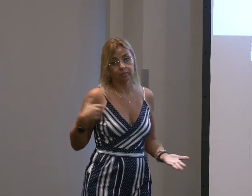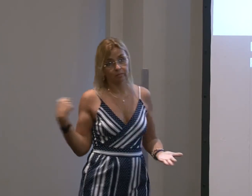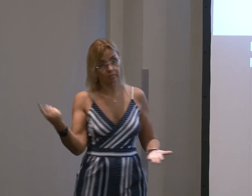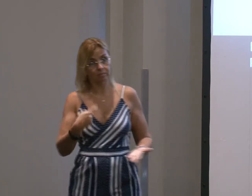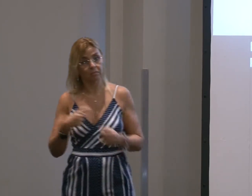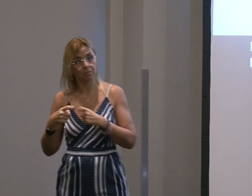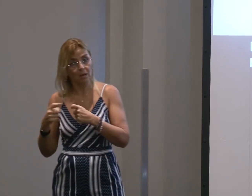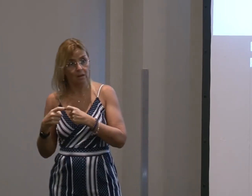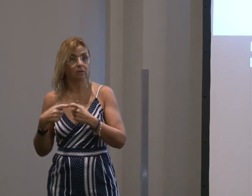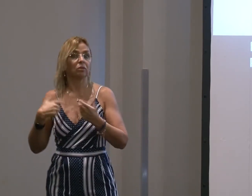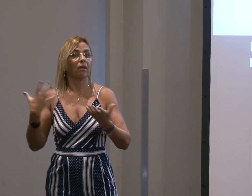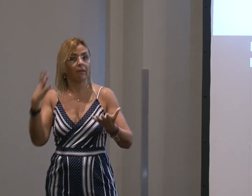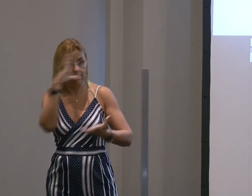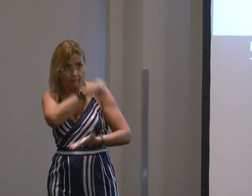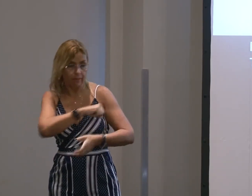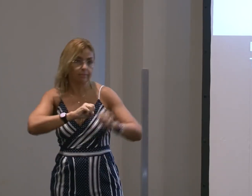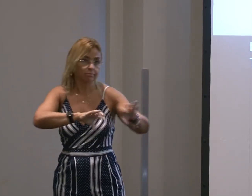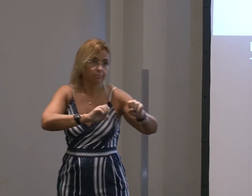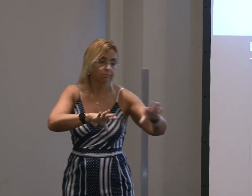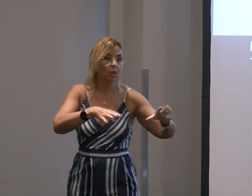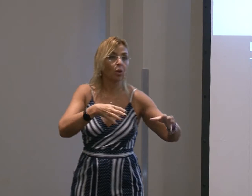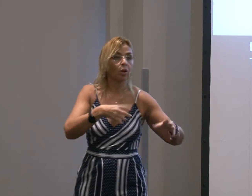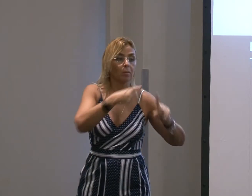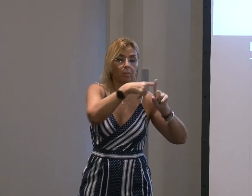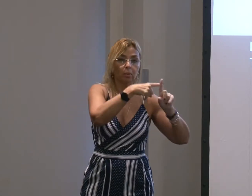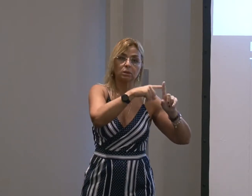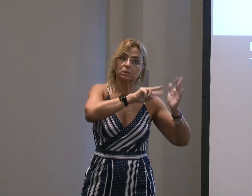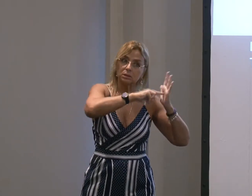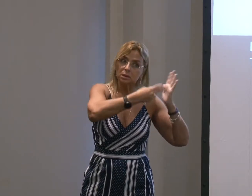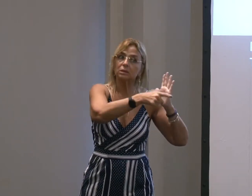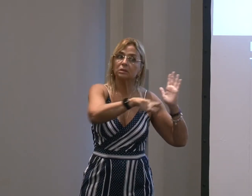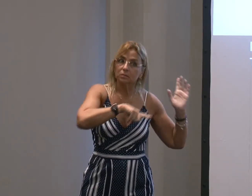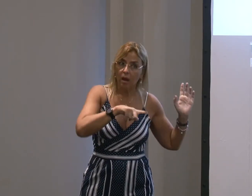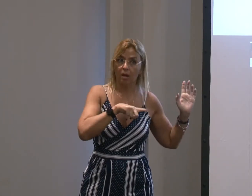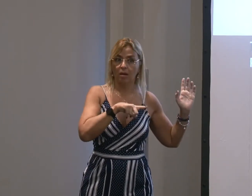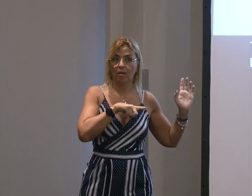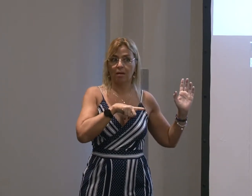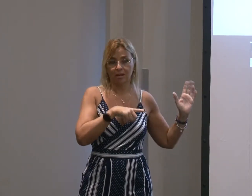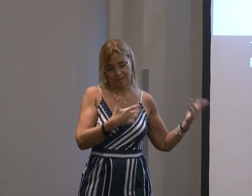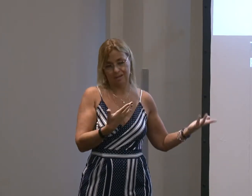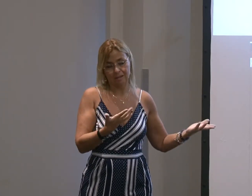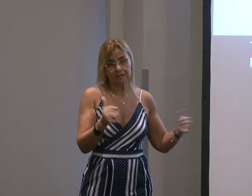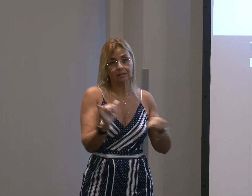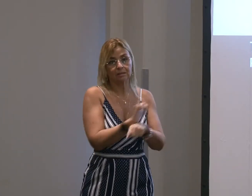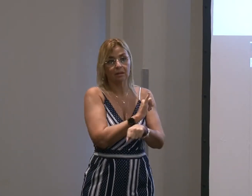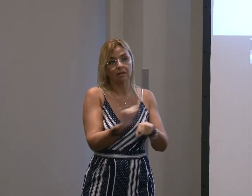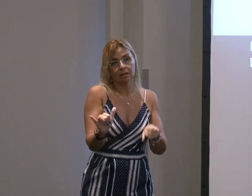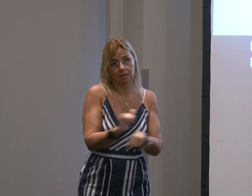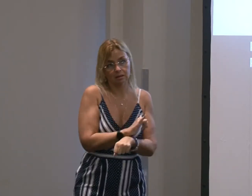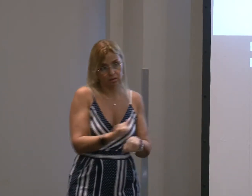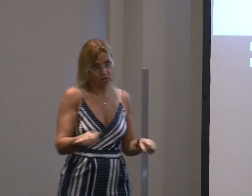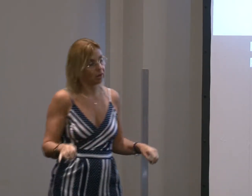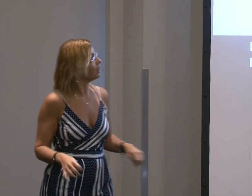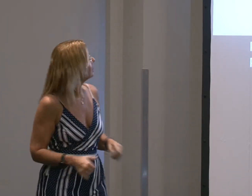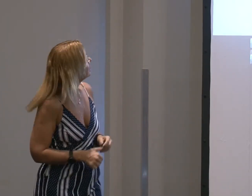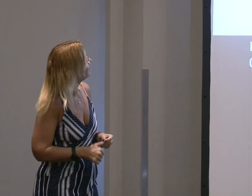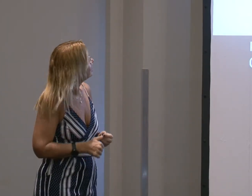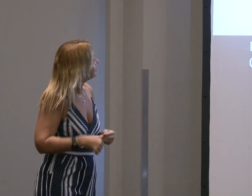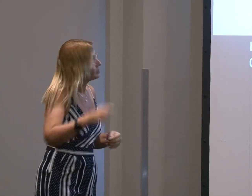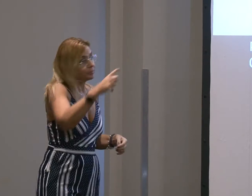do exame significava que ele tinha, e ele apresentava o vírus. Então é importante que algumas questões sejam trabalhadas